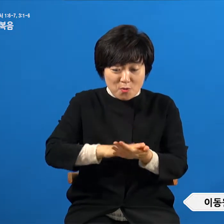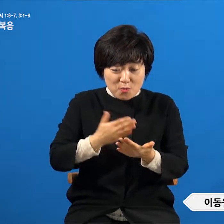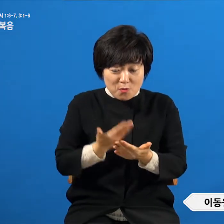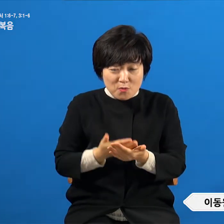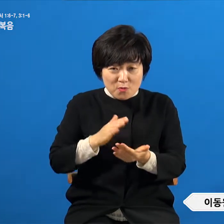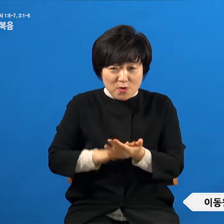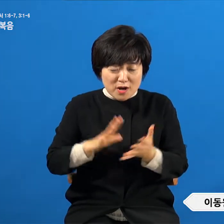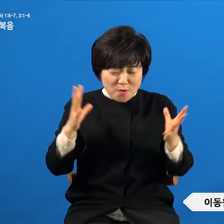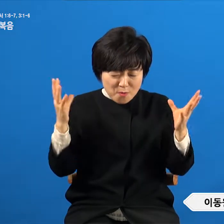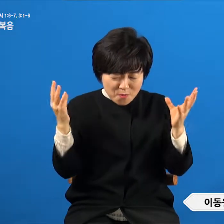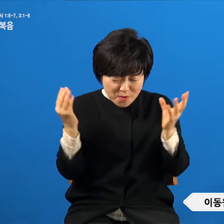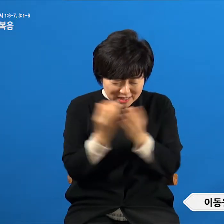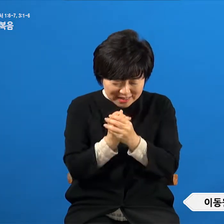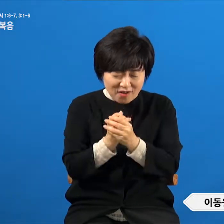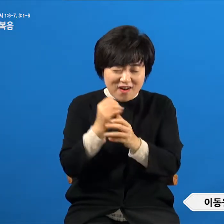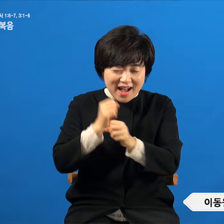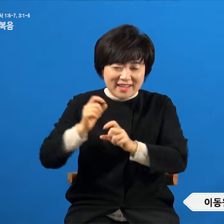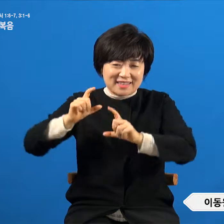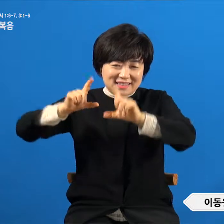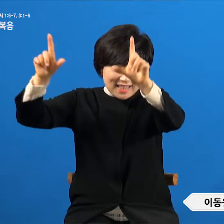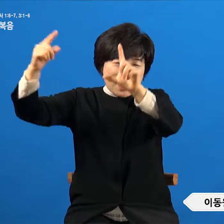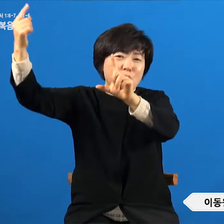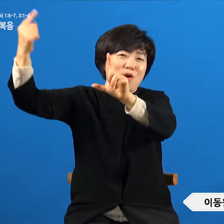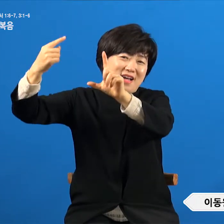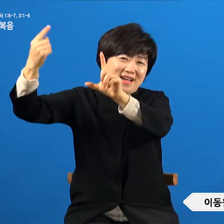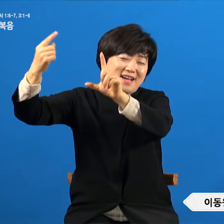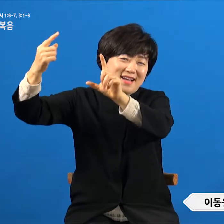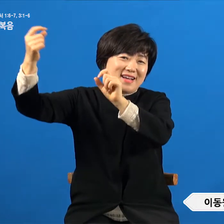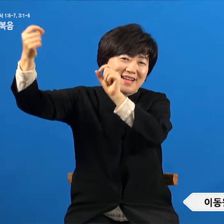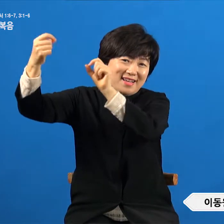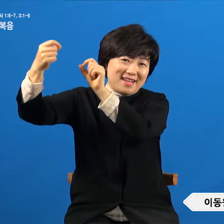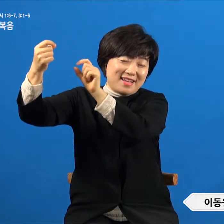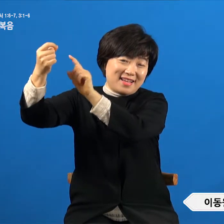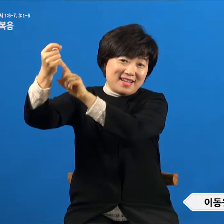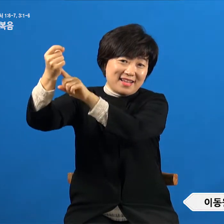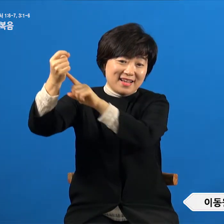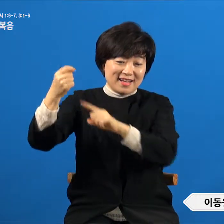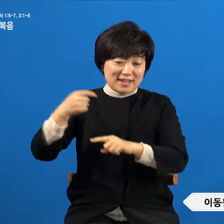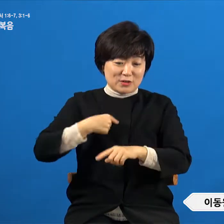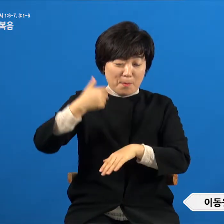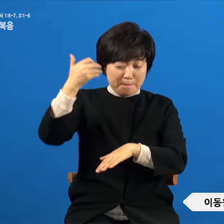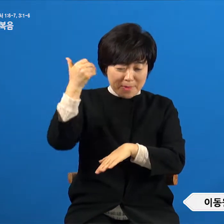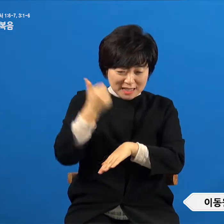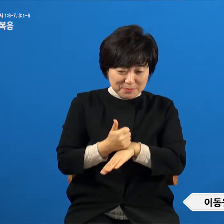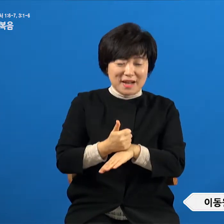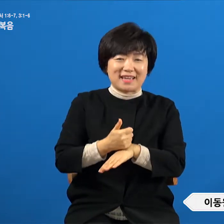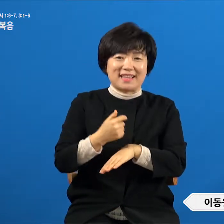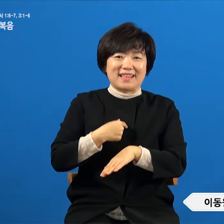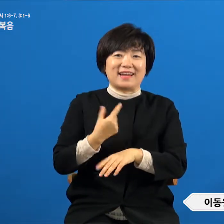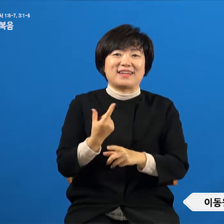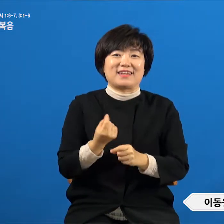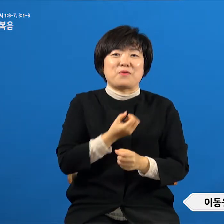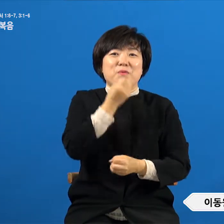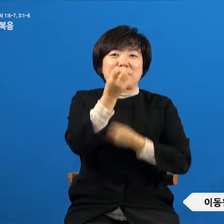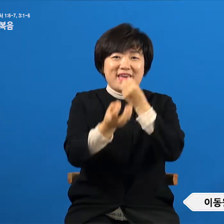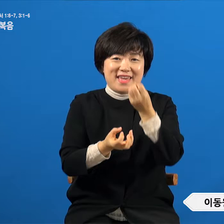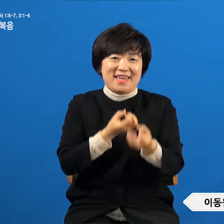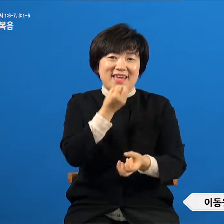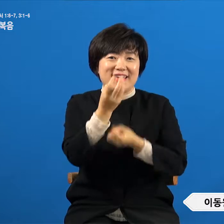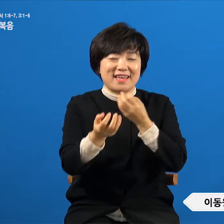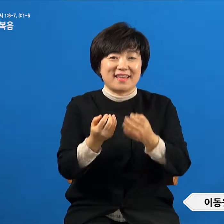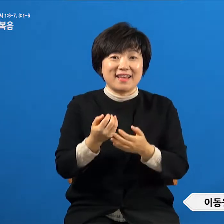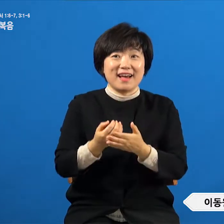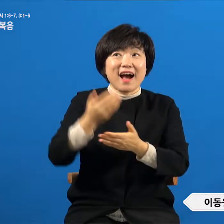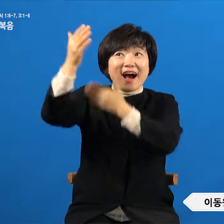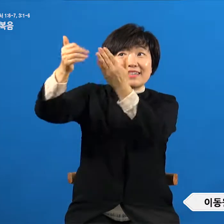공사를 완성할 그날이 올 것입니다. 그리고 루스 그레함처럼 이 고백을 하는 날이 반드시 올 것입니다.